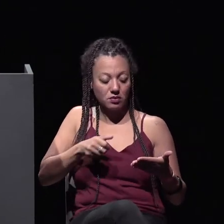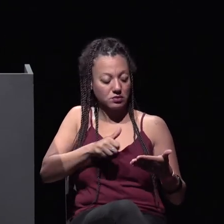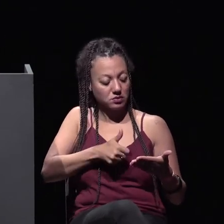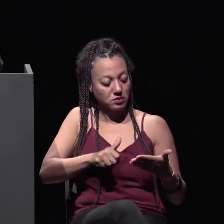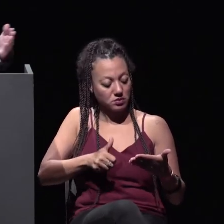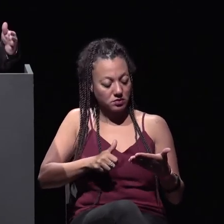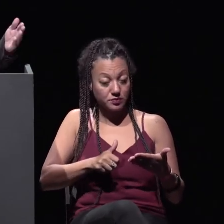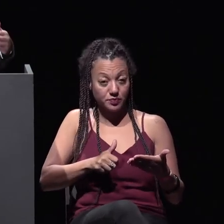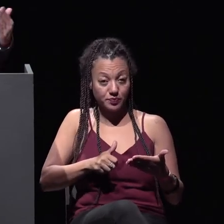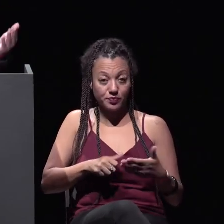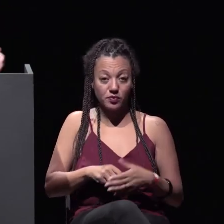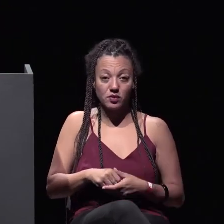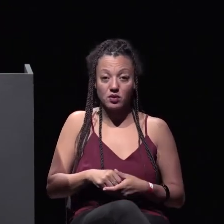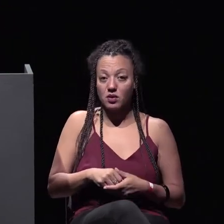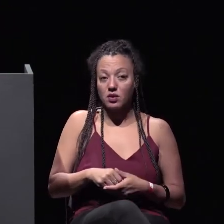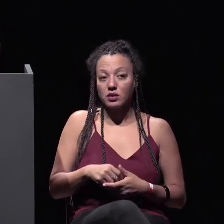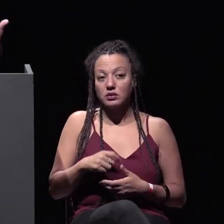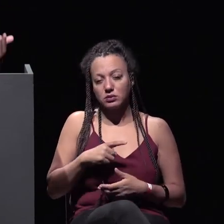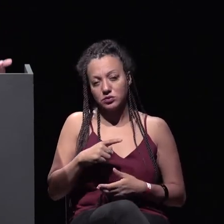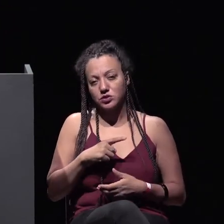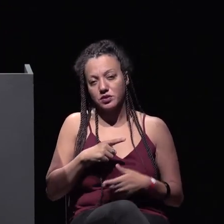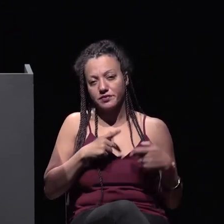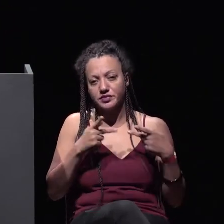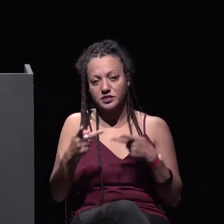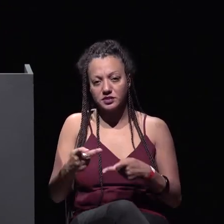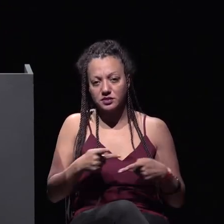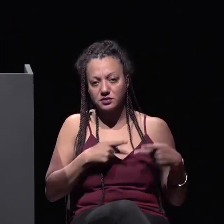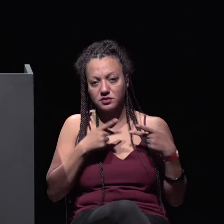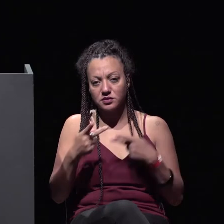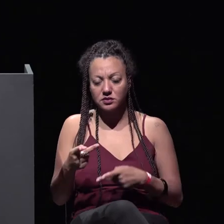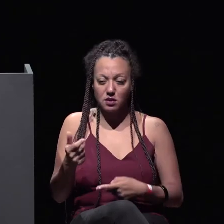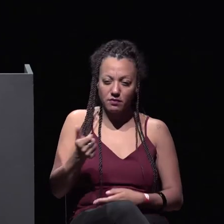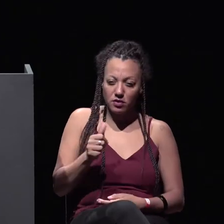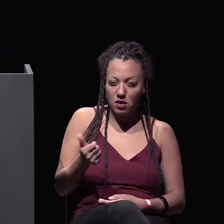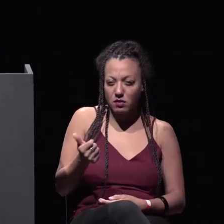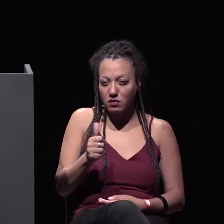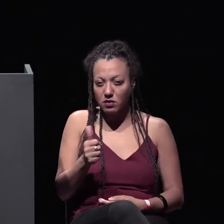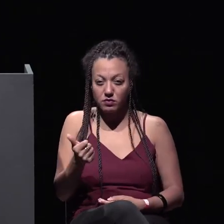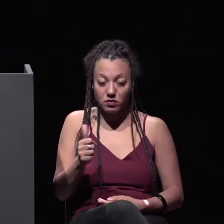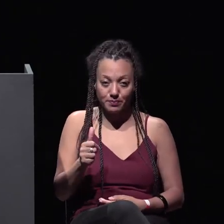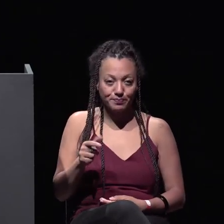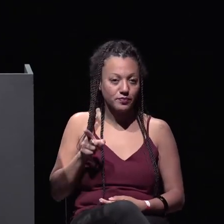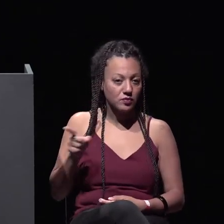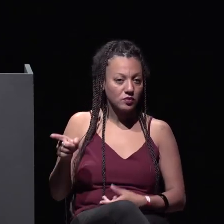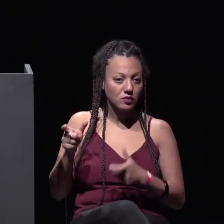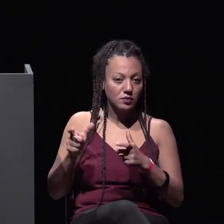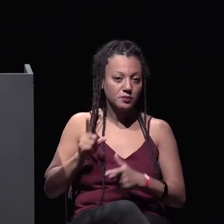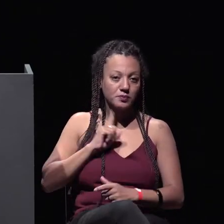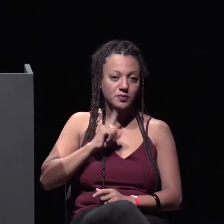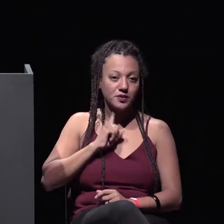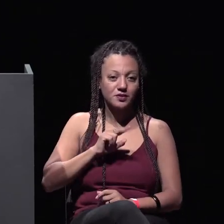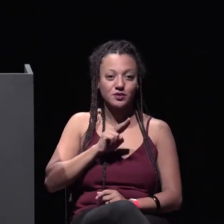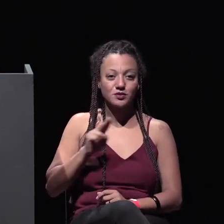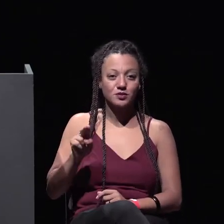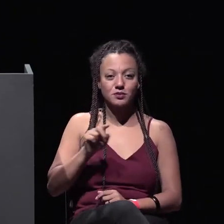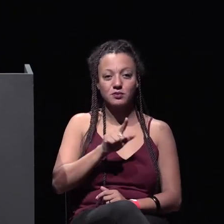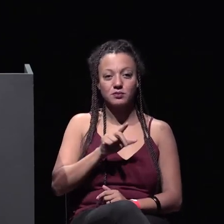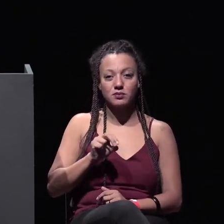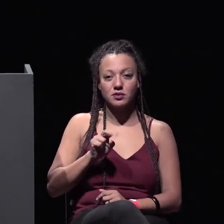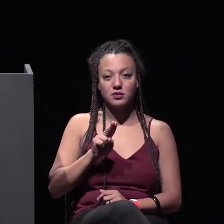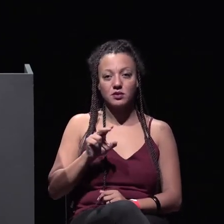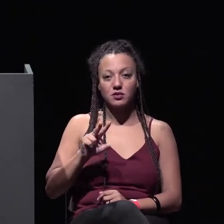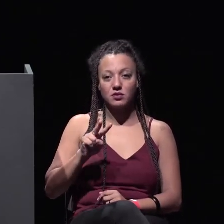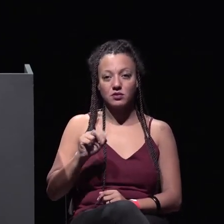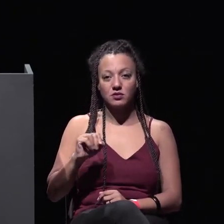execução havia visitas periódicas e avaliações periódicas que no caso de minas gerais recebem o nome de louvação as